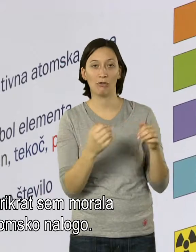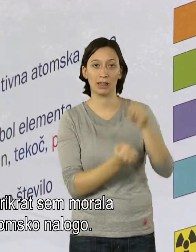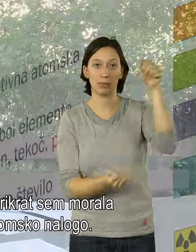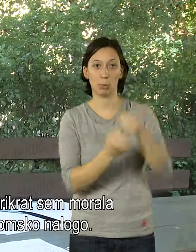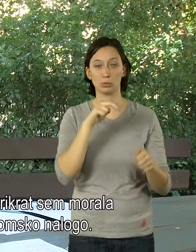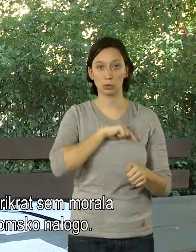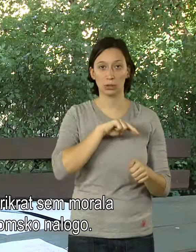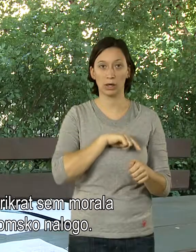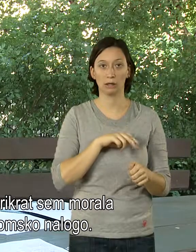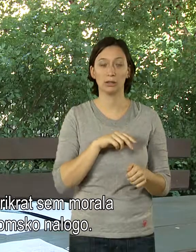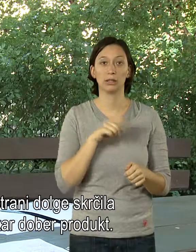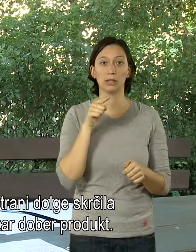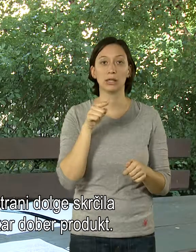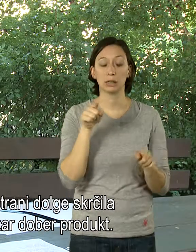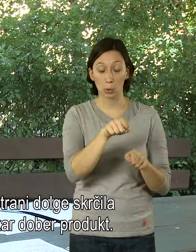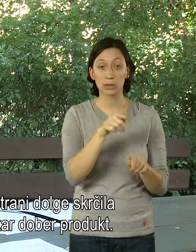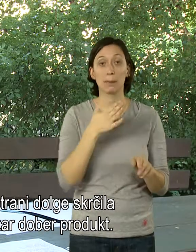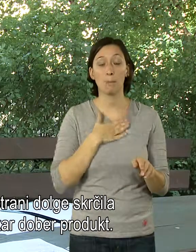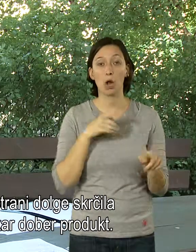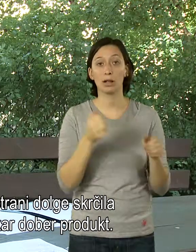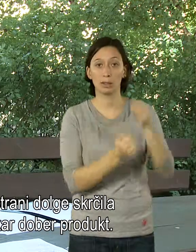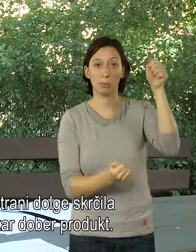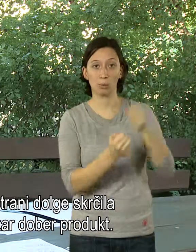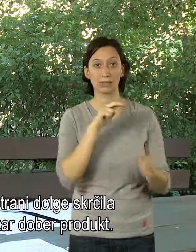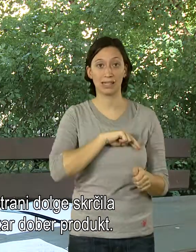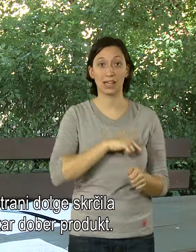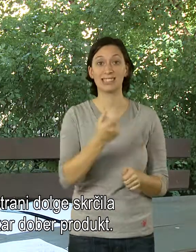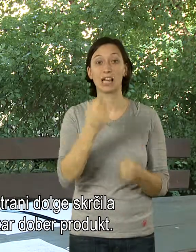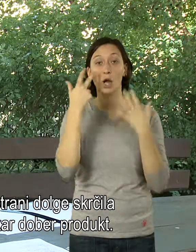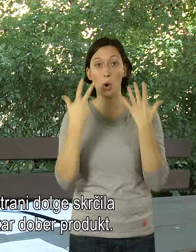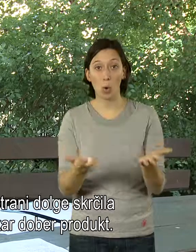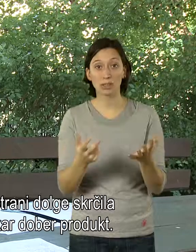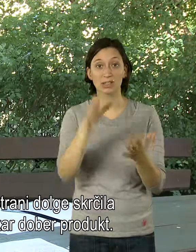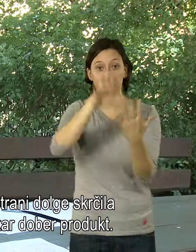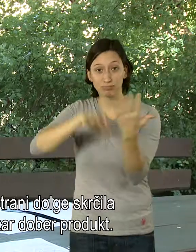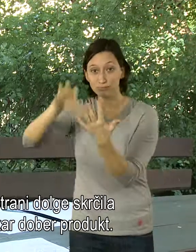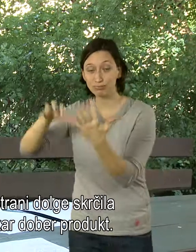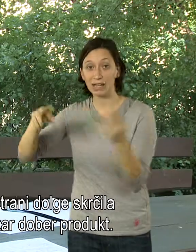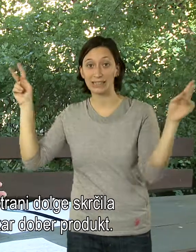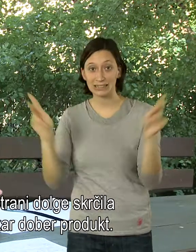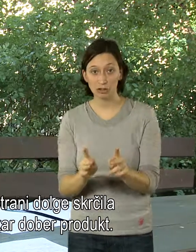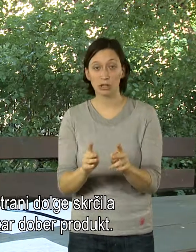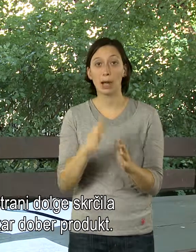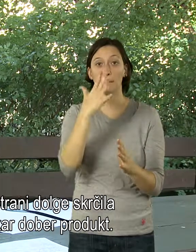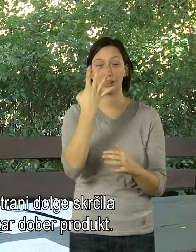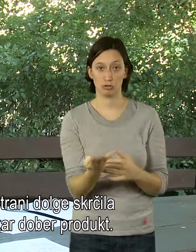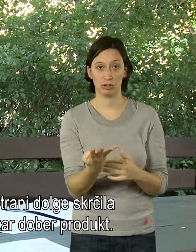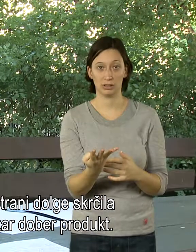oblikovati diplomske naloge. In tako se je moja diplomska naloga iz 80 dolge strani skrčila na